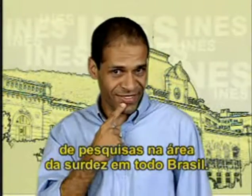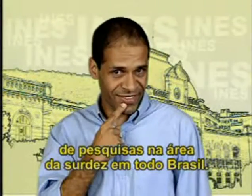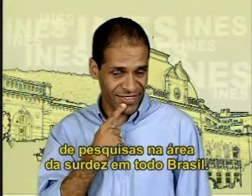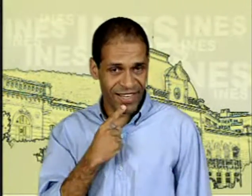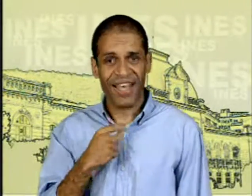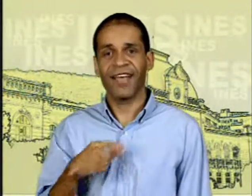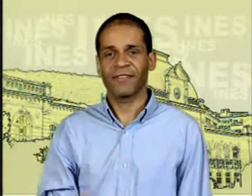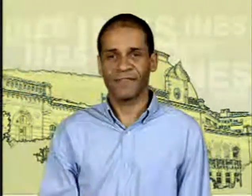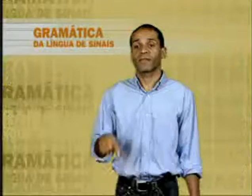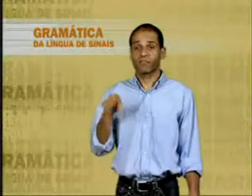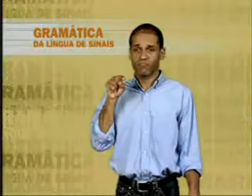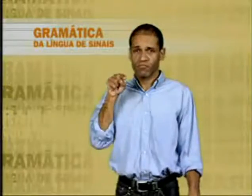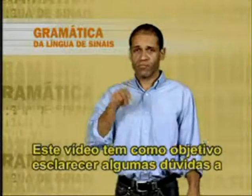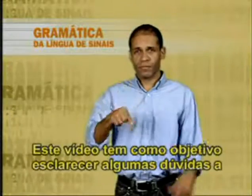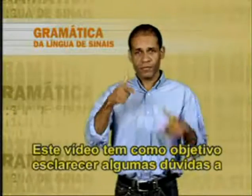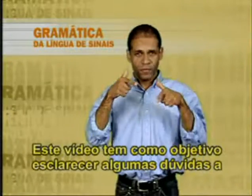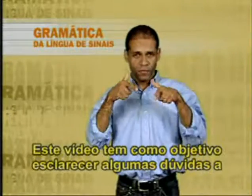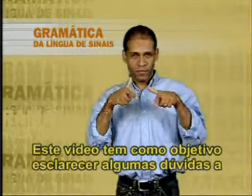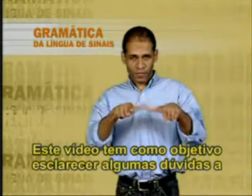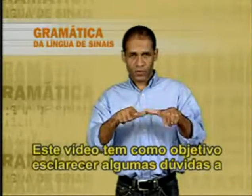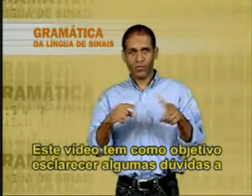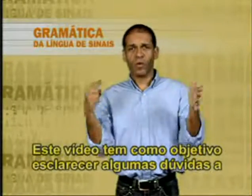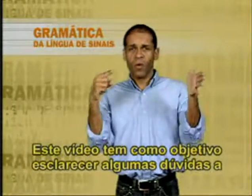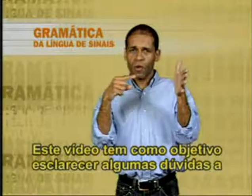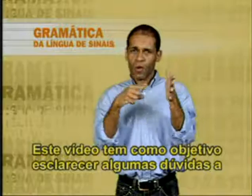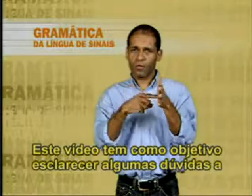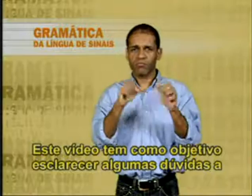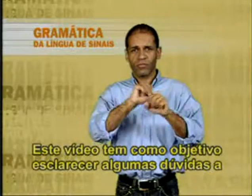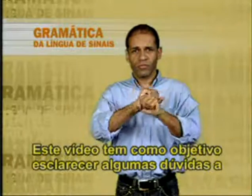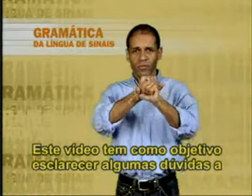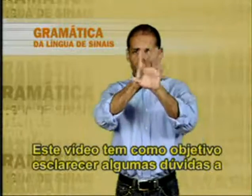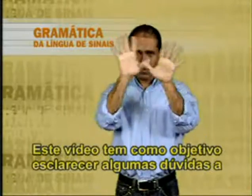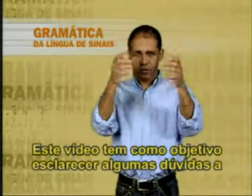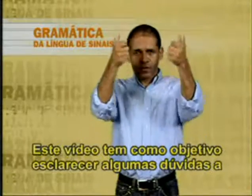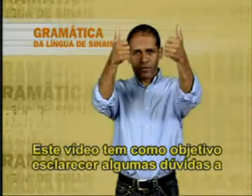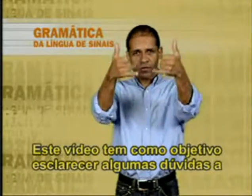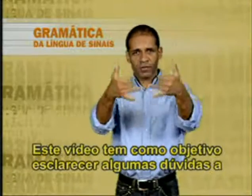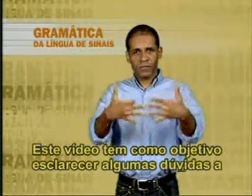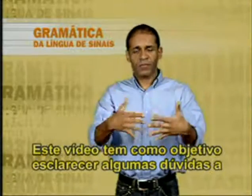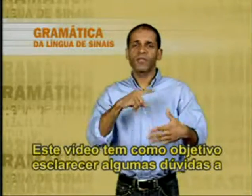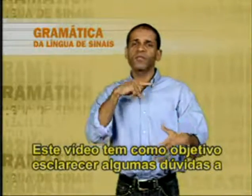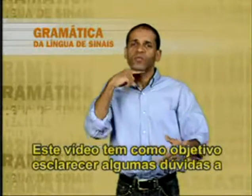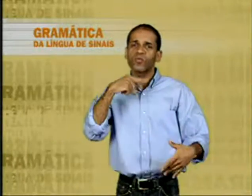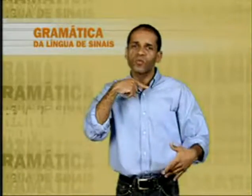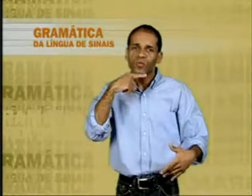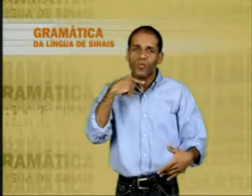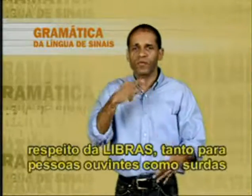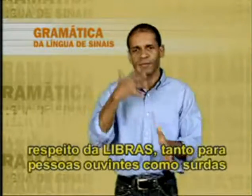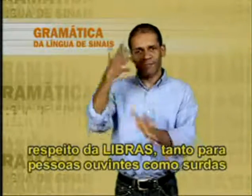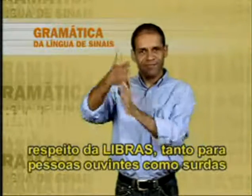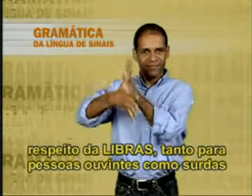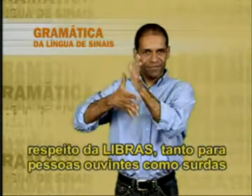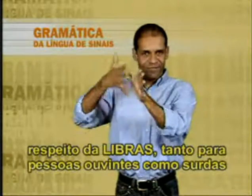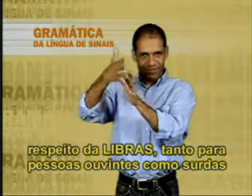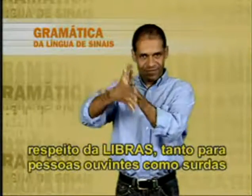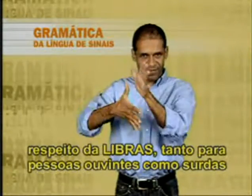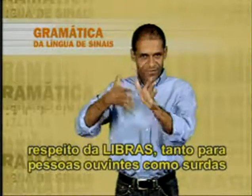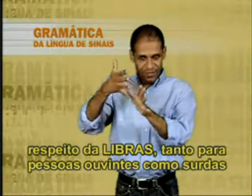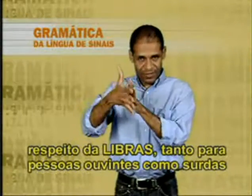Brasil. Este vídeo tem como objetivo esclarecer algumas dúvidas a respeito da Libras,